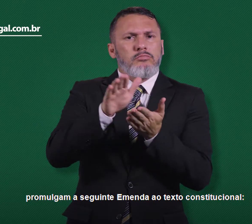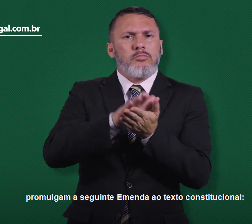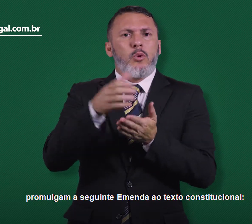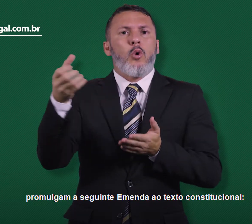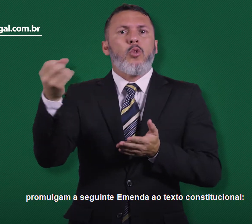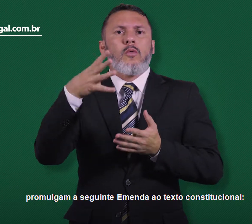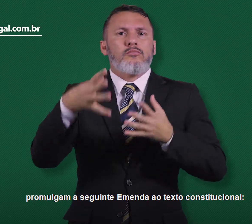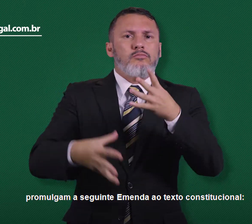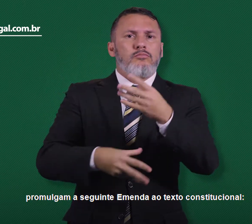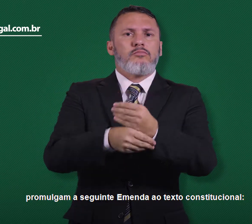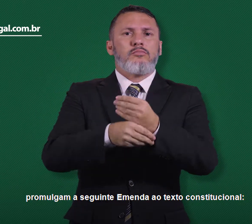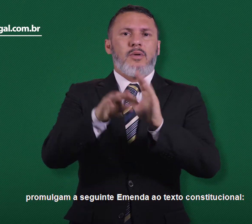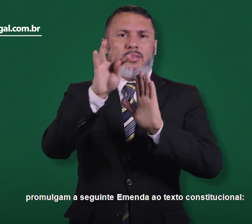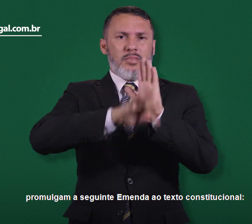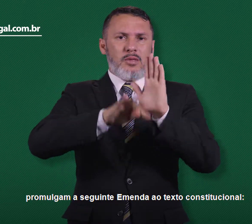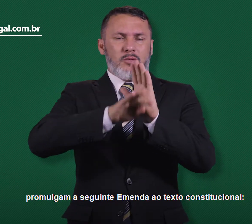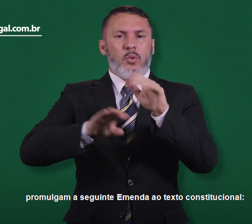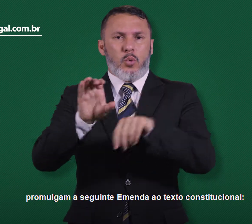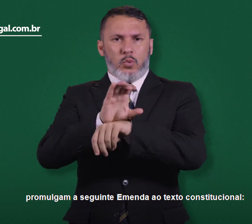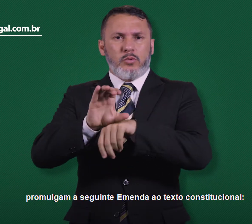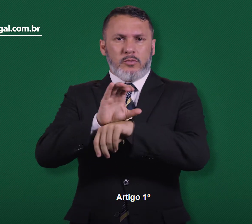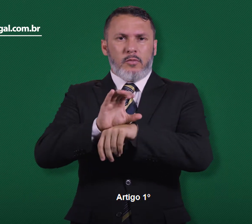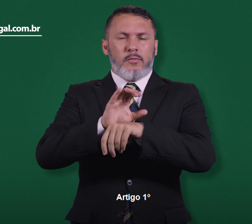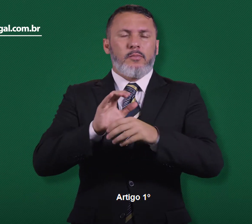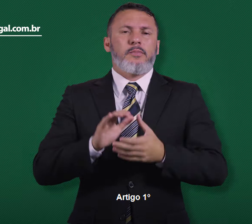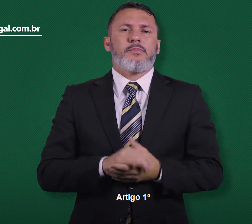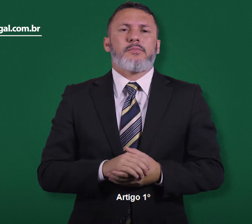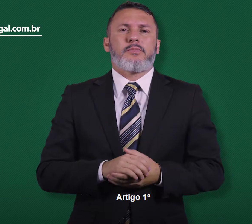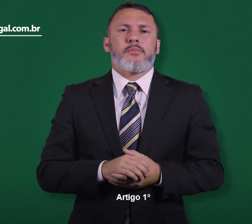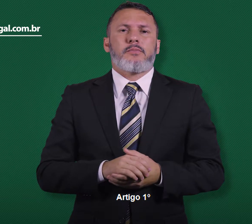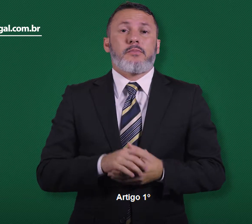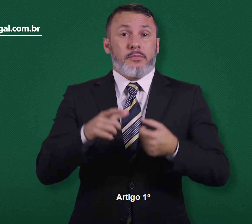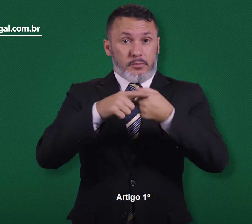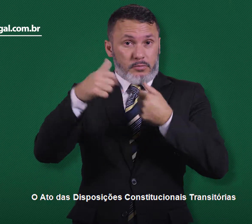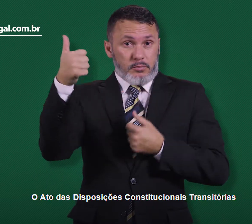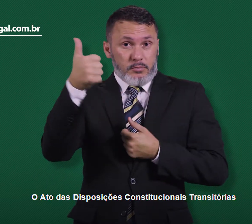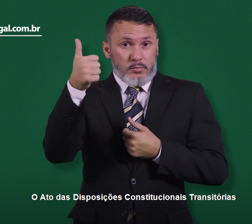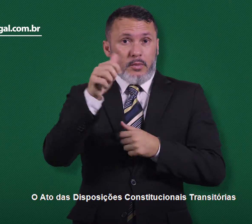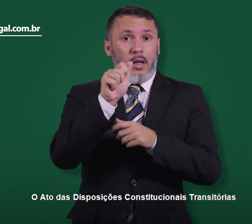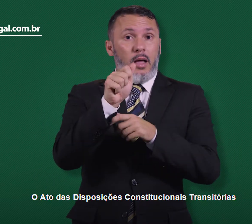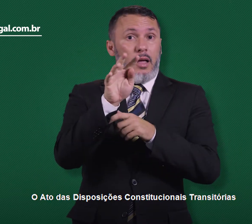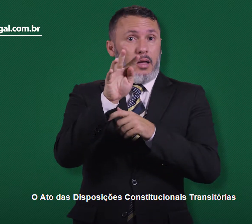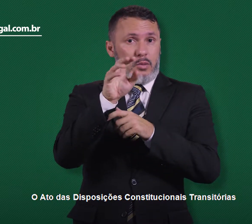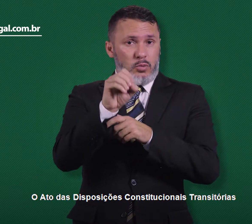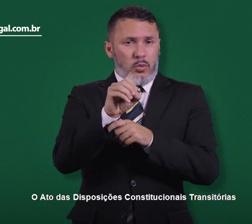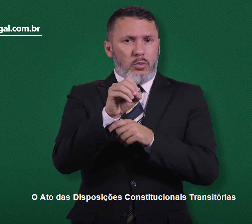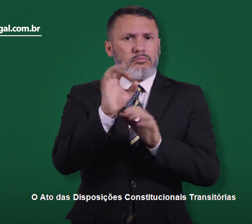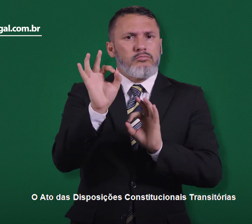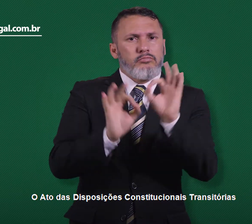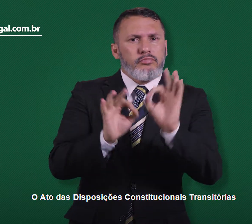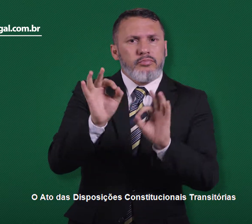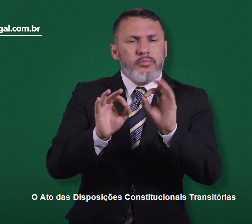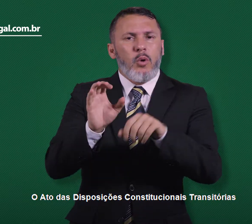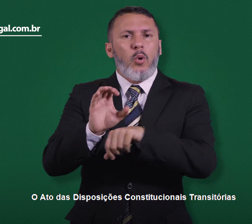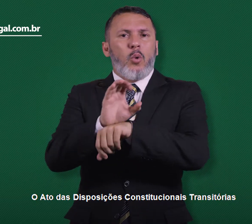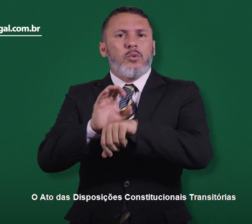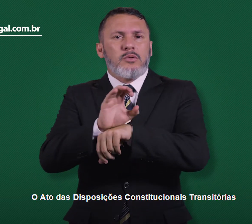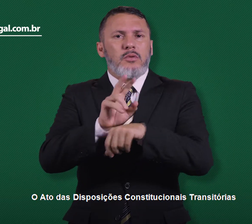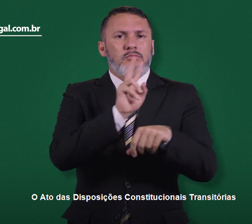emenda ao texto constitucional. Artigo 1º. O ato das disposições constitucionais transitórias